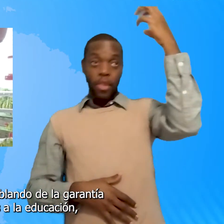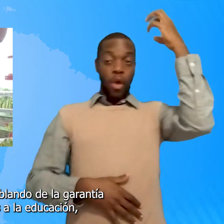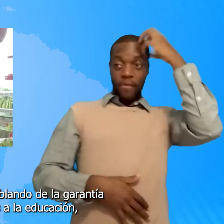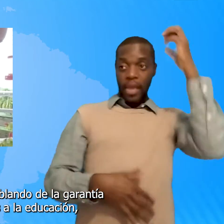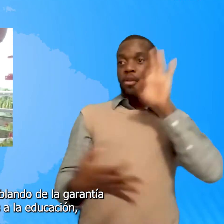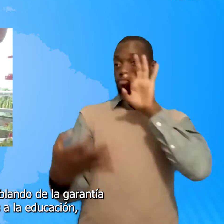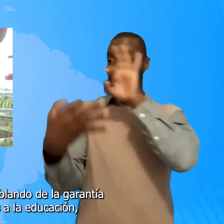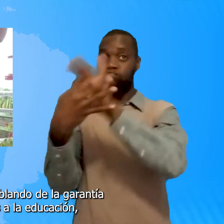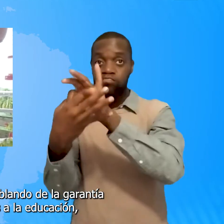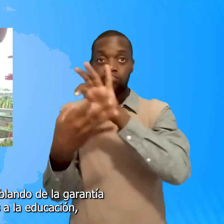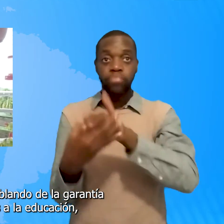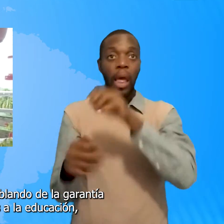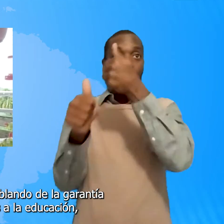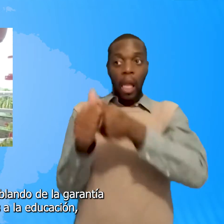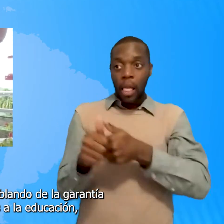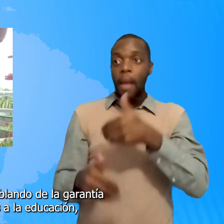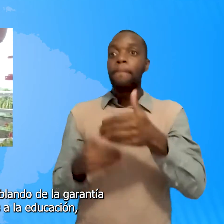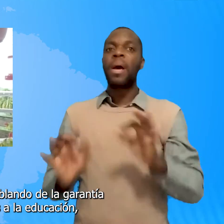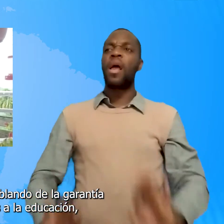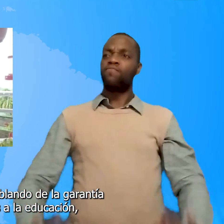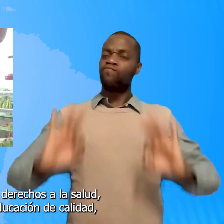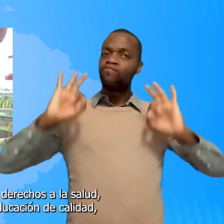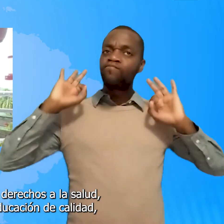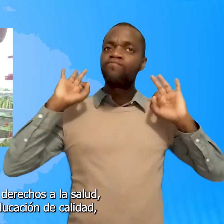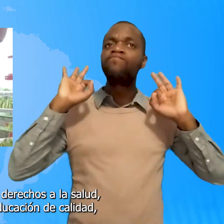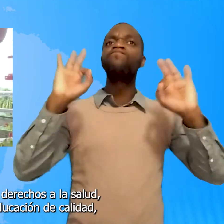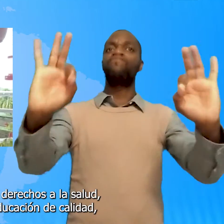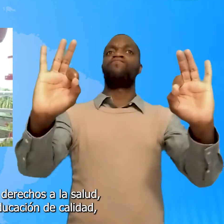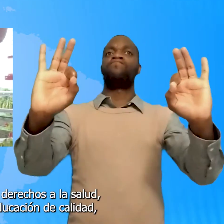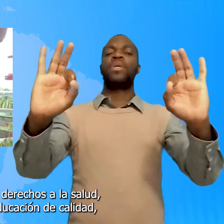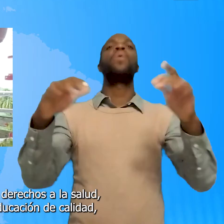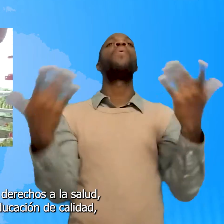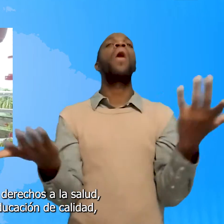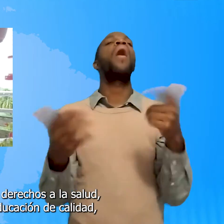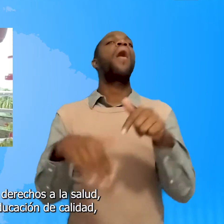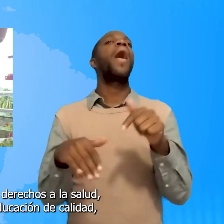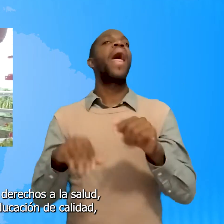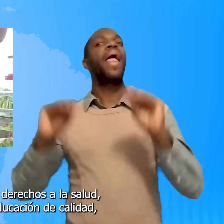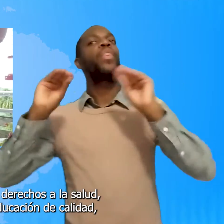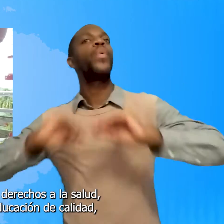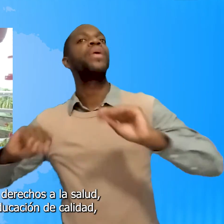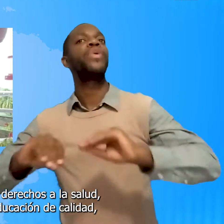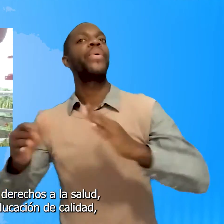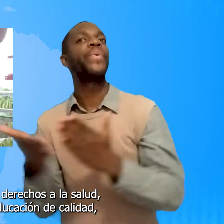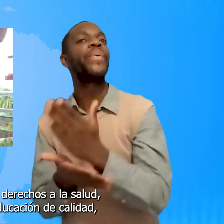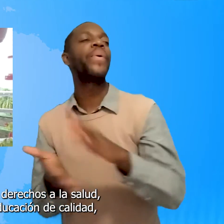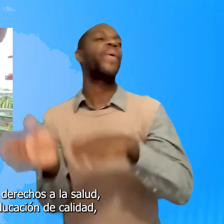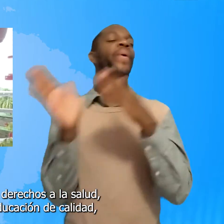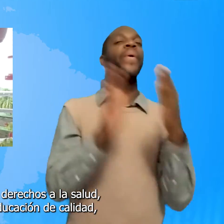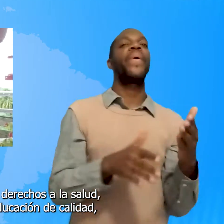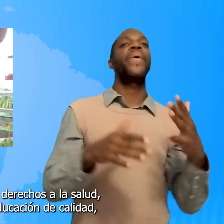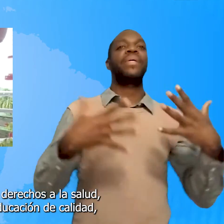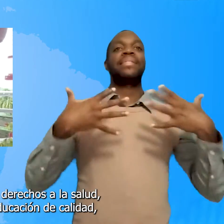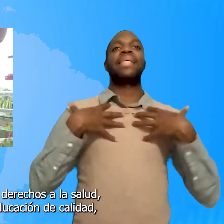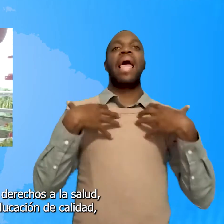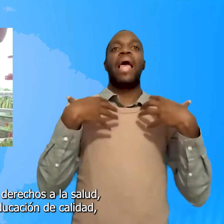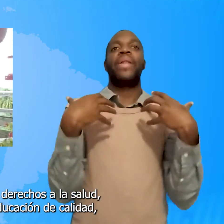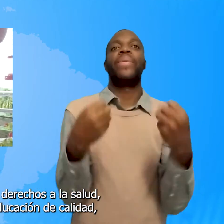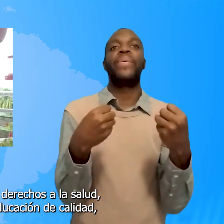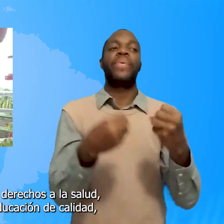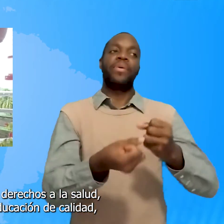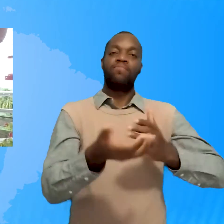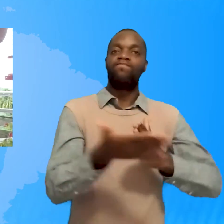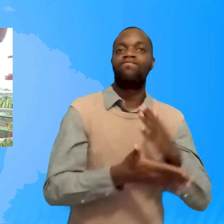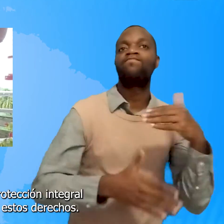hablando de la garantía de los derechos a la educación, de la garantía de los derechos a la salud, del acceso a una educación